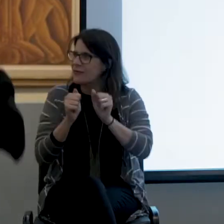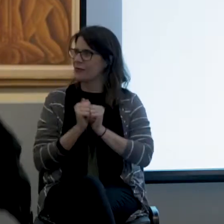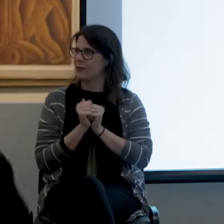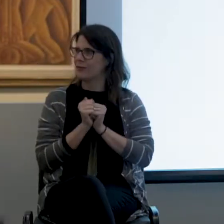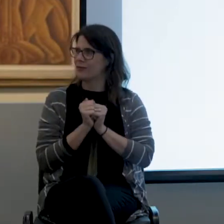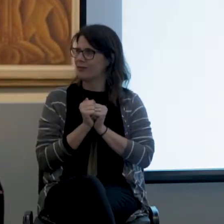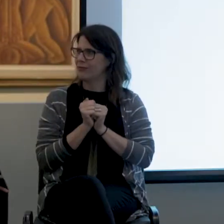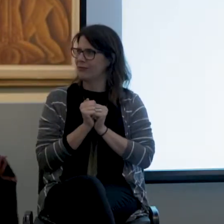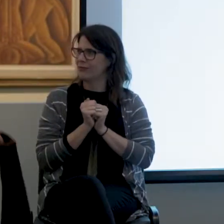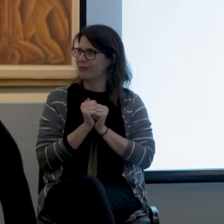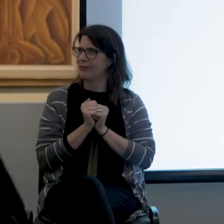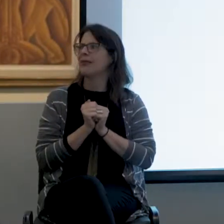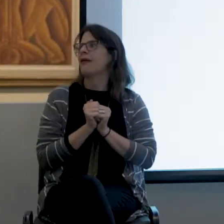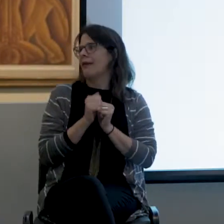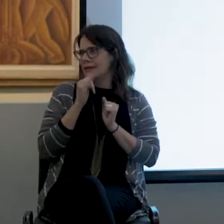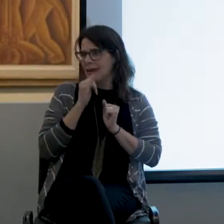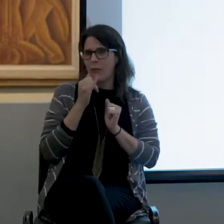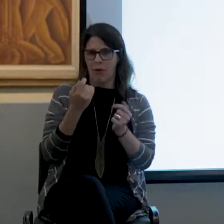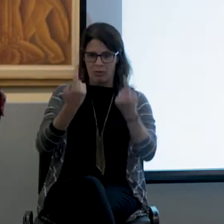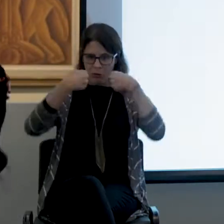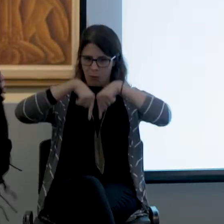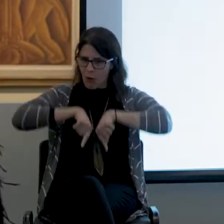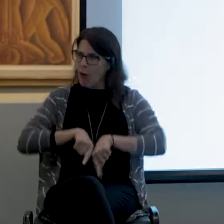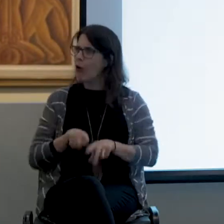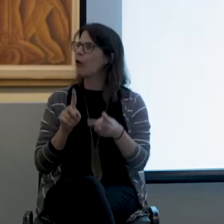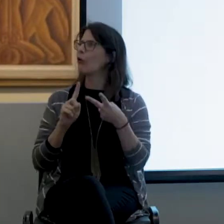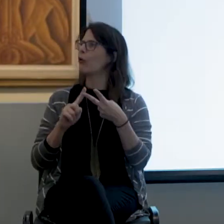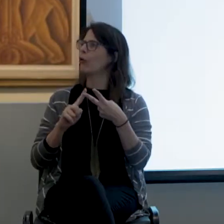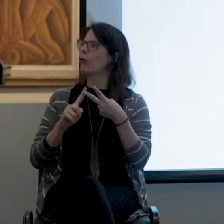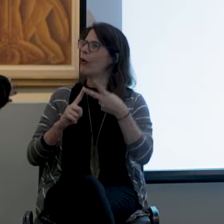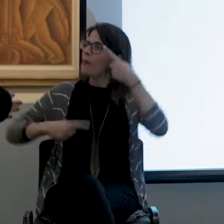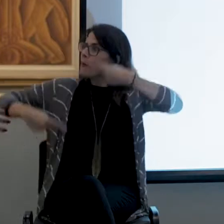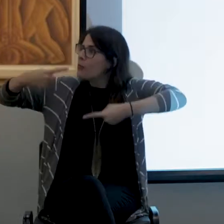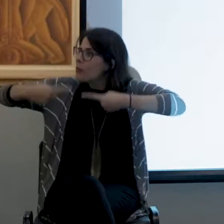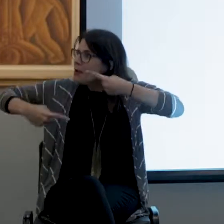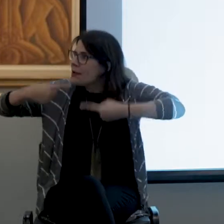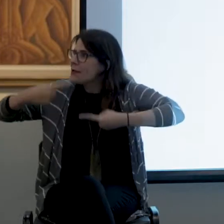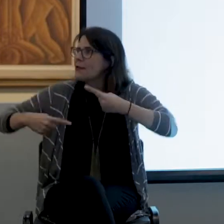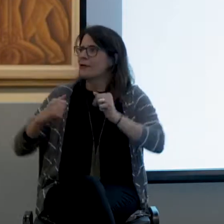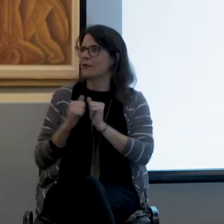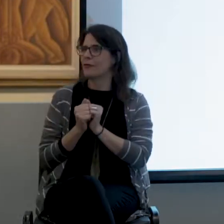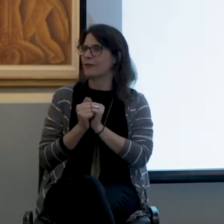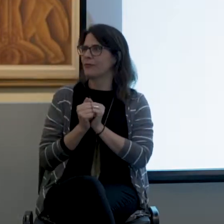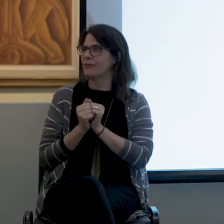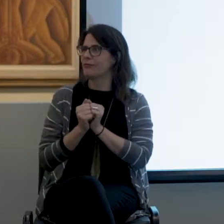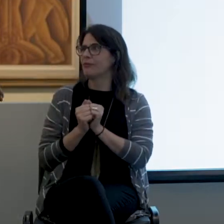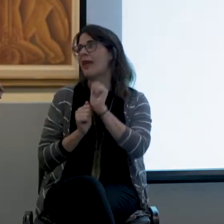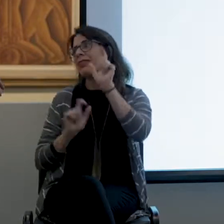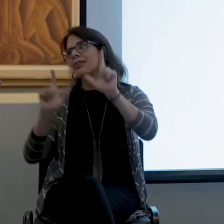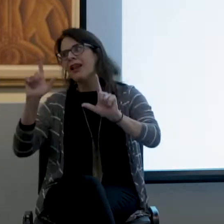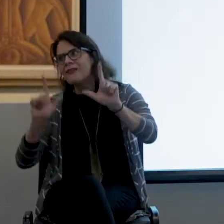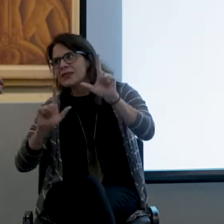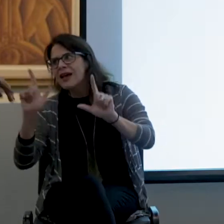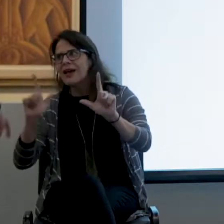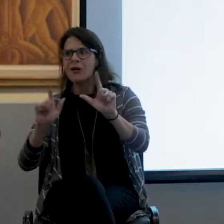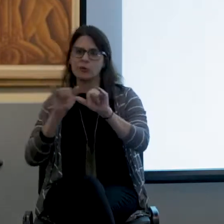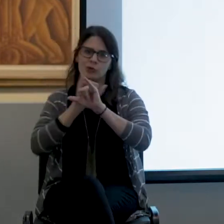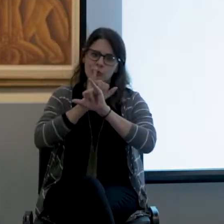antropólogos, políticos, né? Hoje em dia, a televisão, os jornalistas.